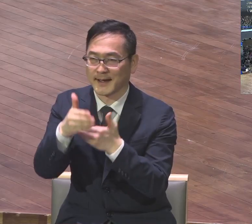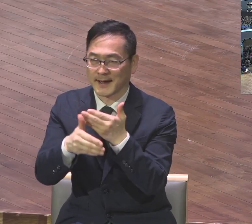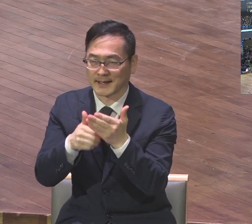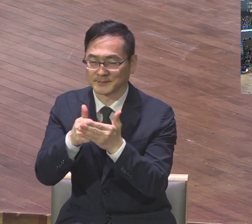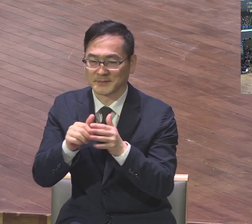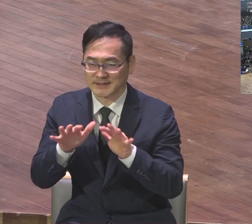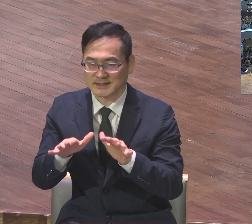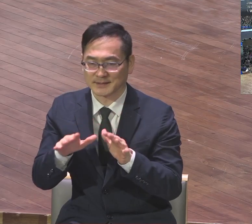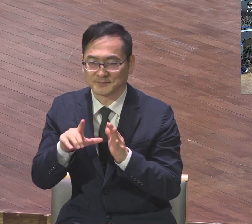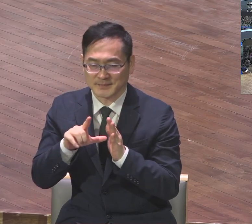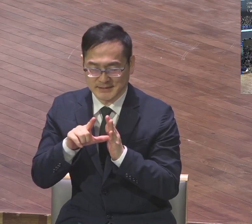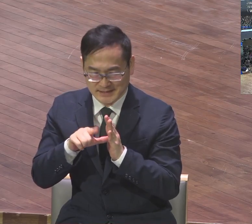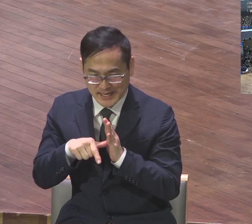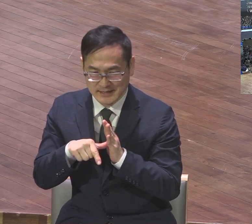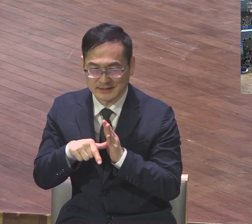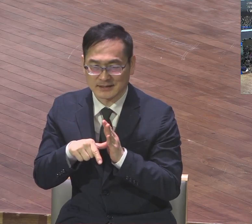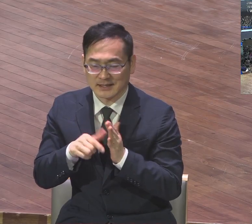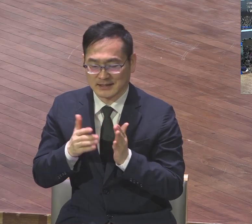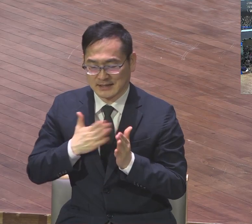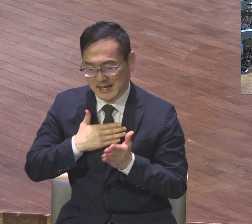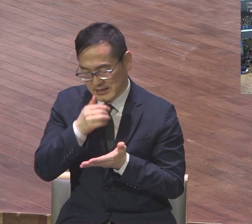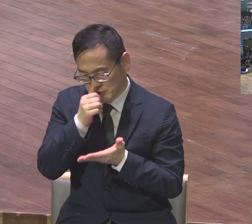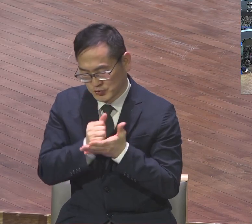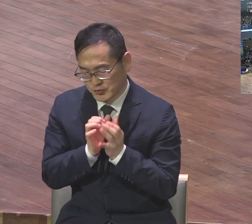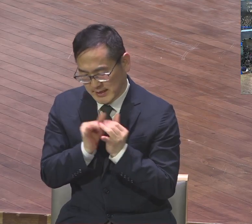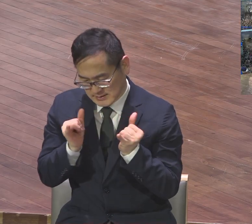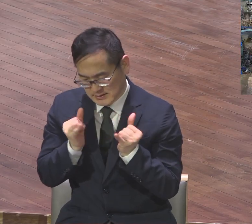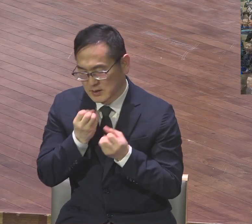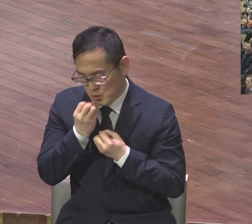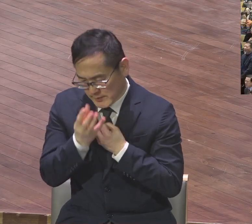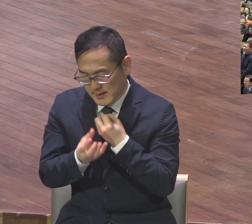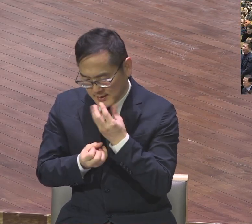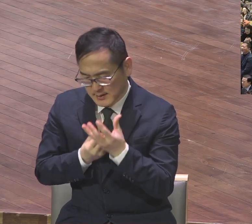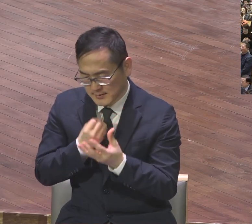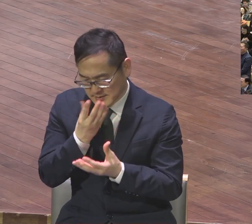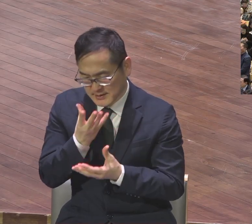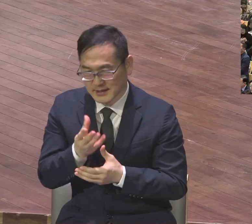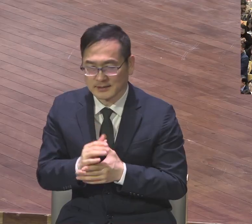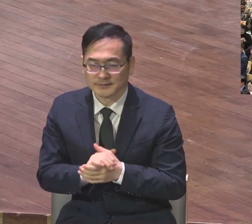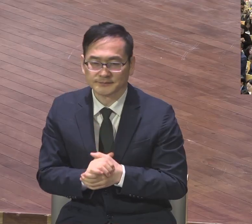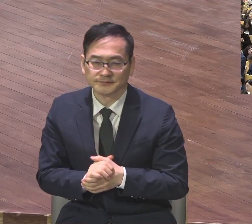시간 저가 죄인인 것을 고백합니다.